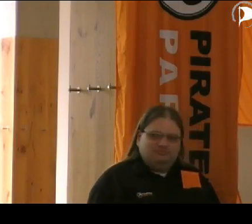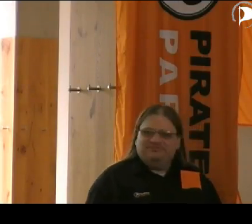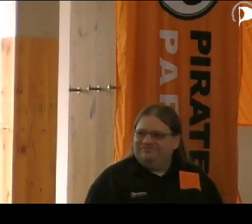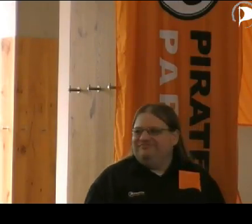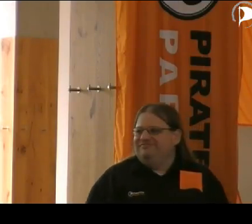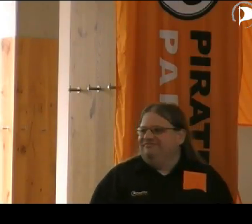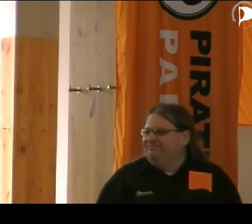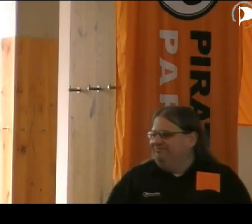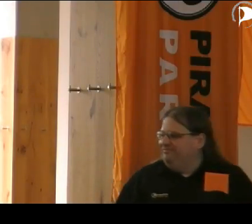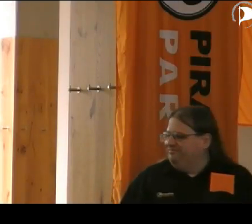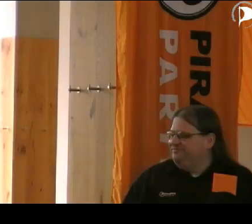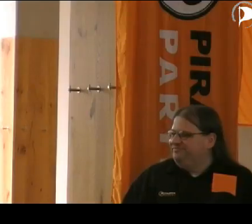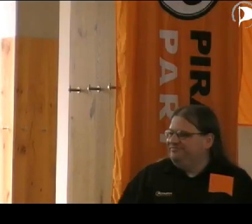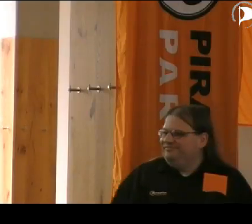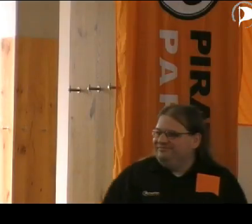wir